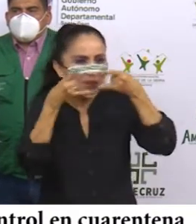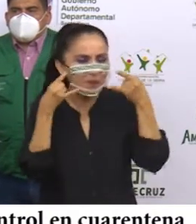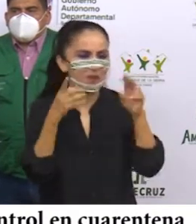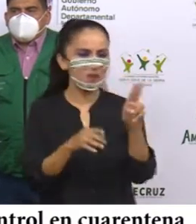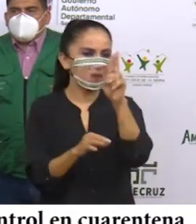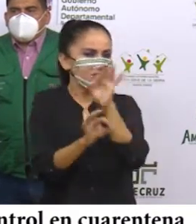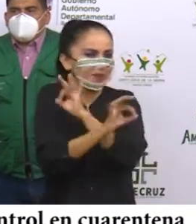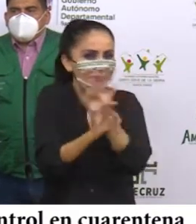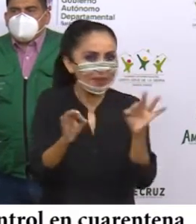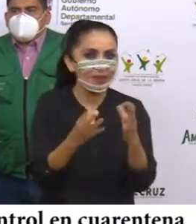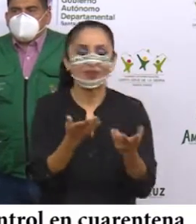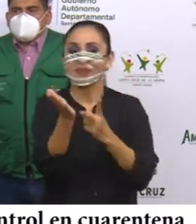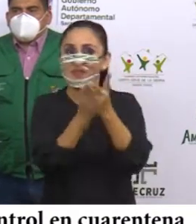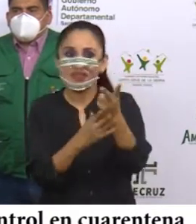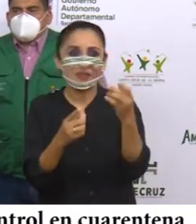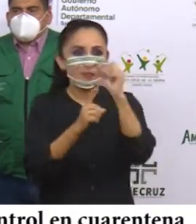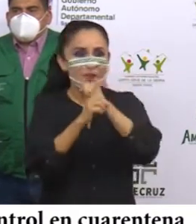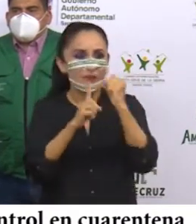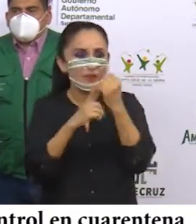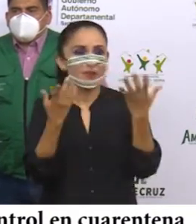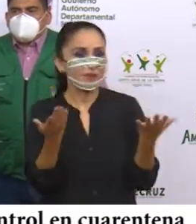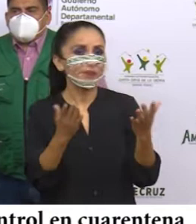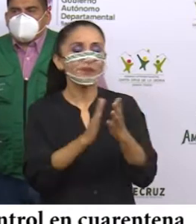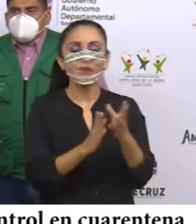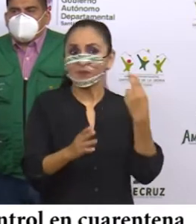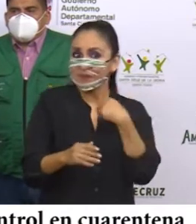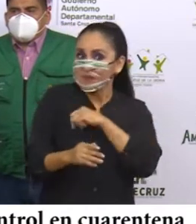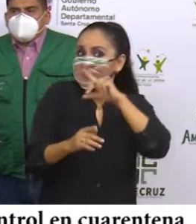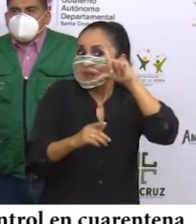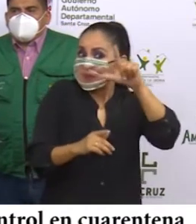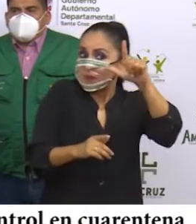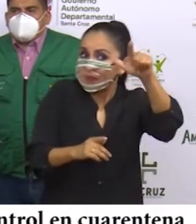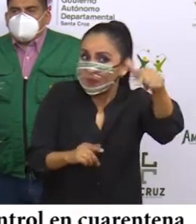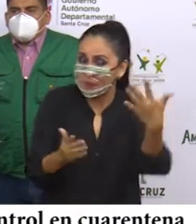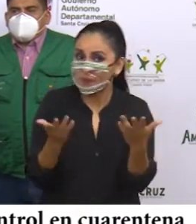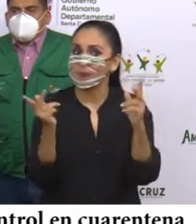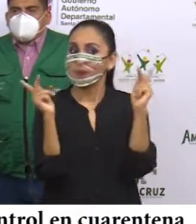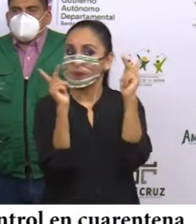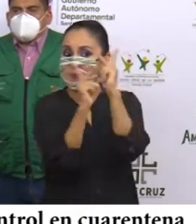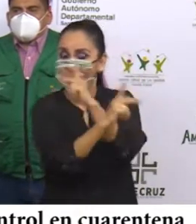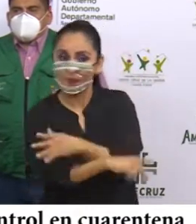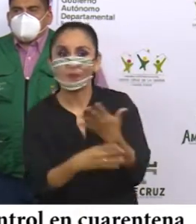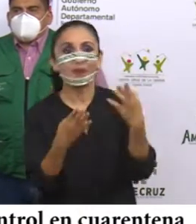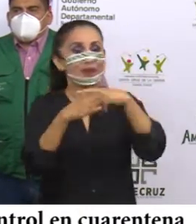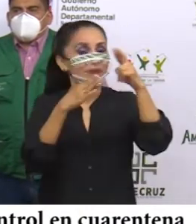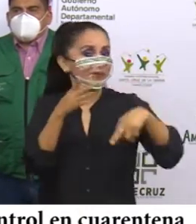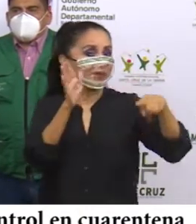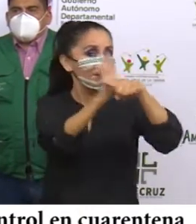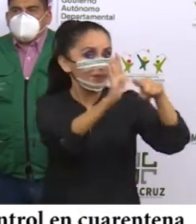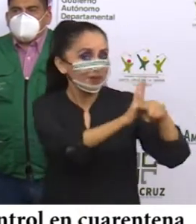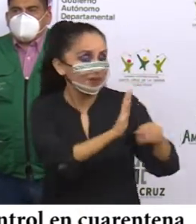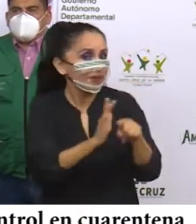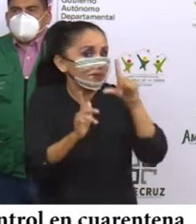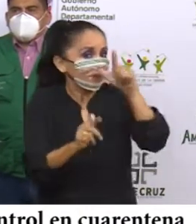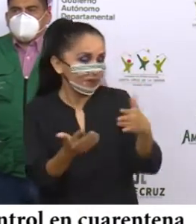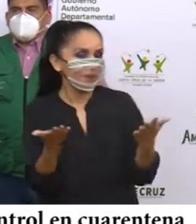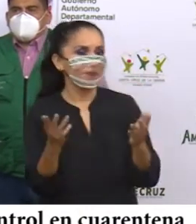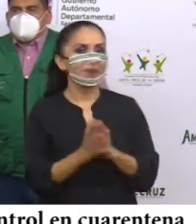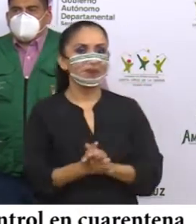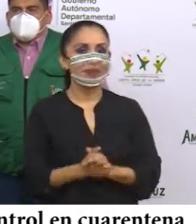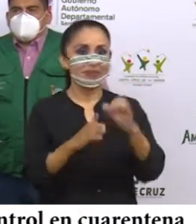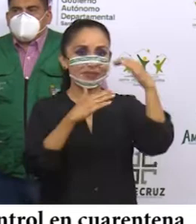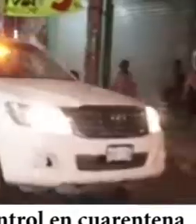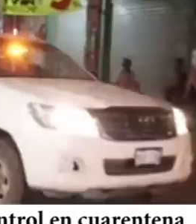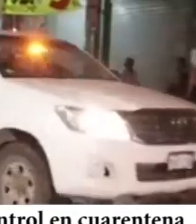barbijos, definitivamente es una situación que nos va a cobrar una factura con un precio muy elevado en Santa Cruz.